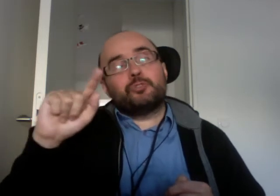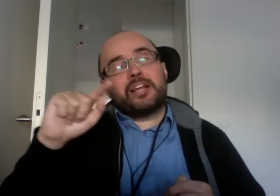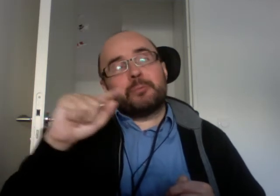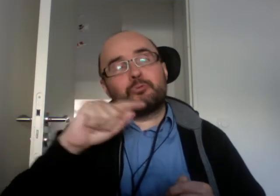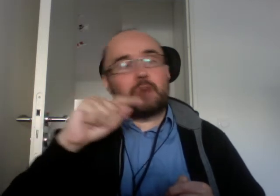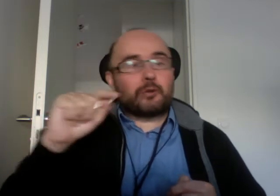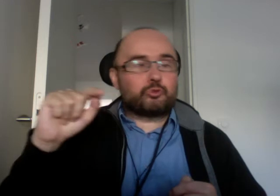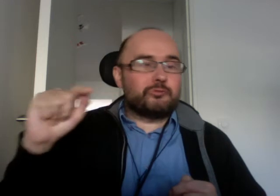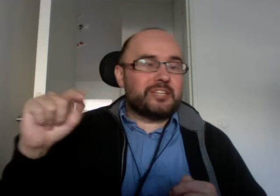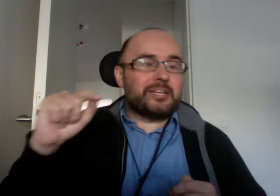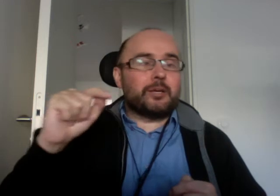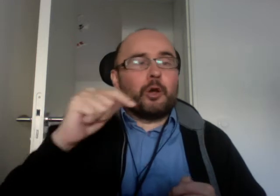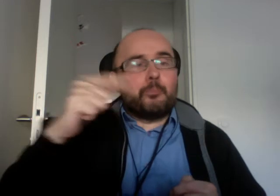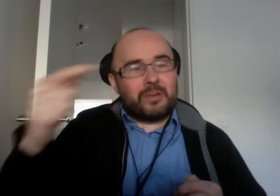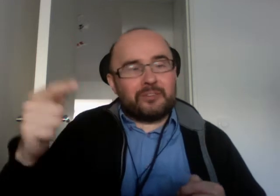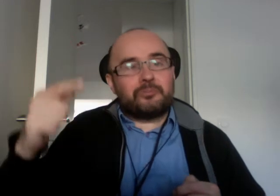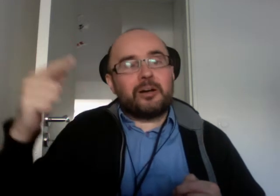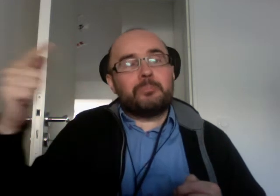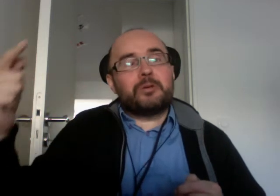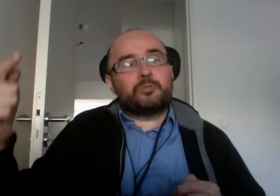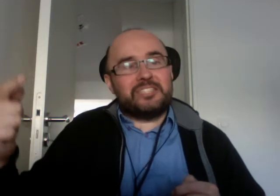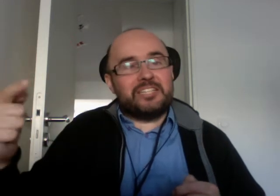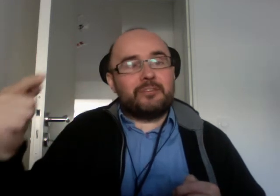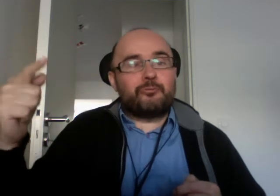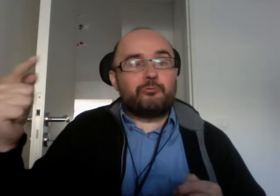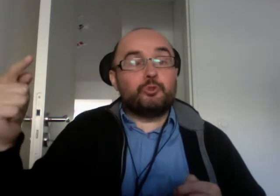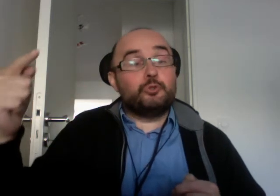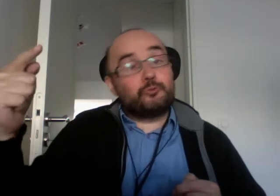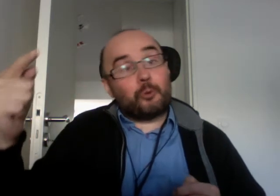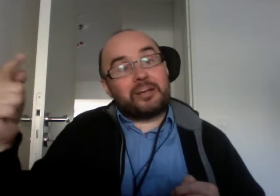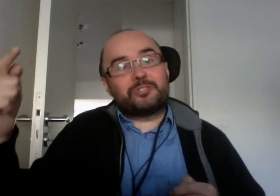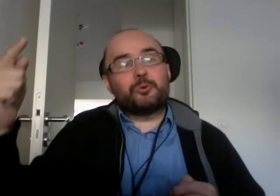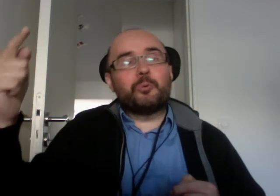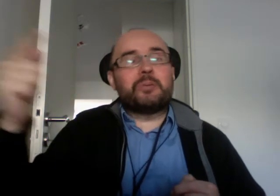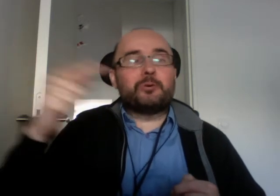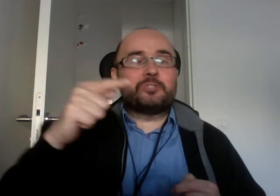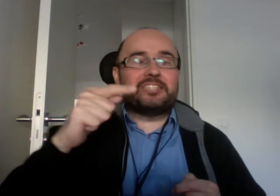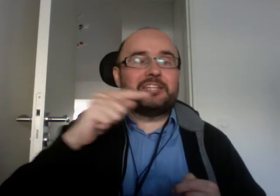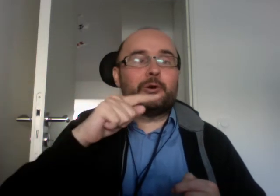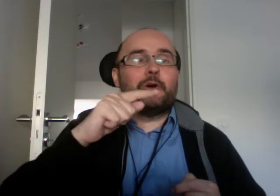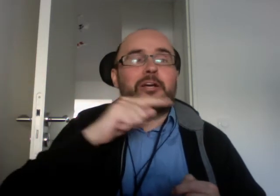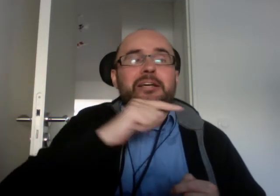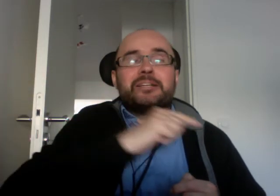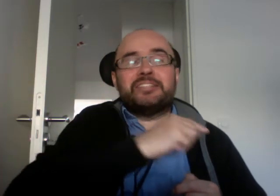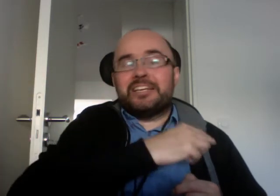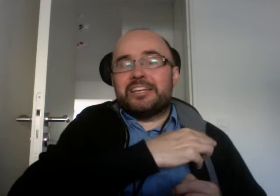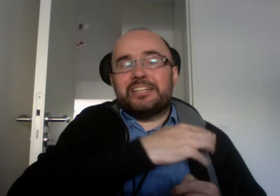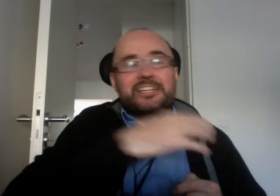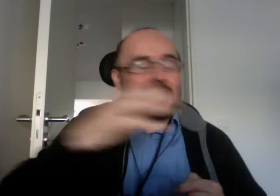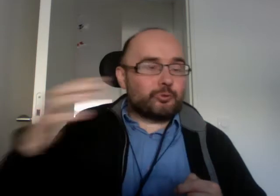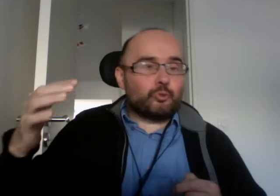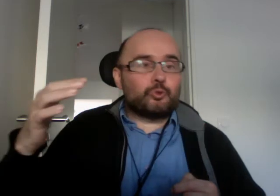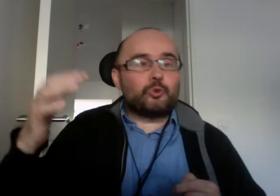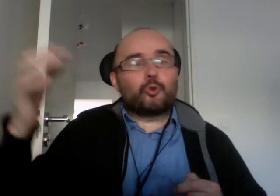allez pouvoir trouver plein de vins, mais aussi une formation, mais aussi des cadeaux d